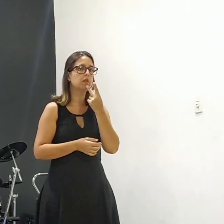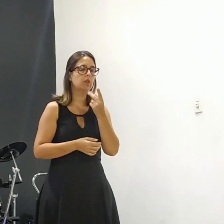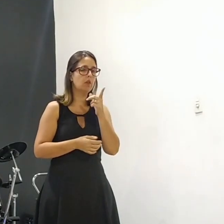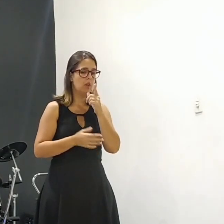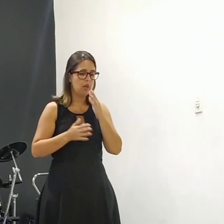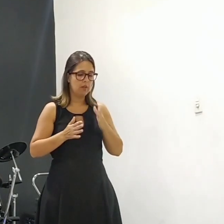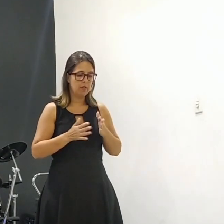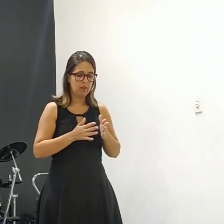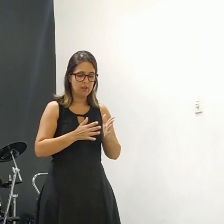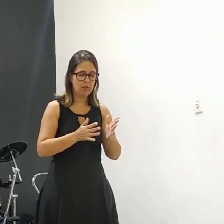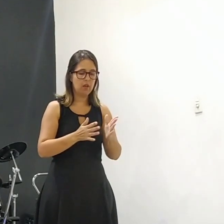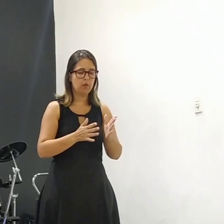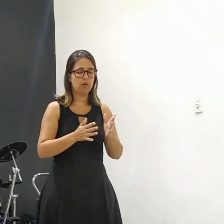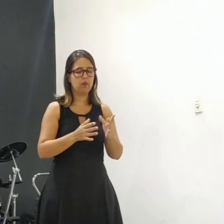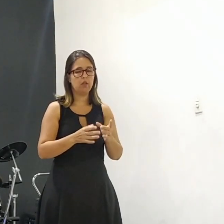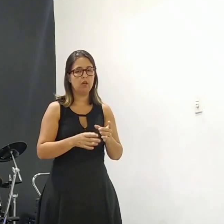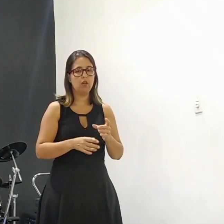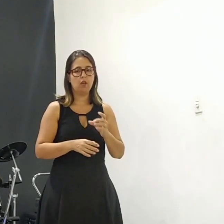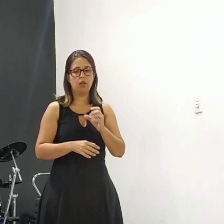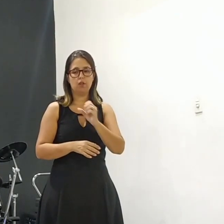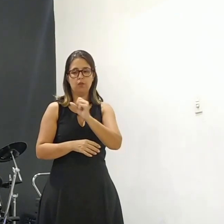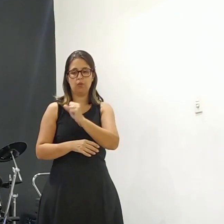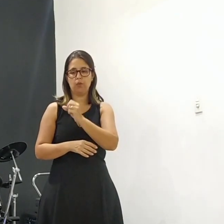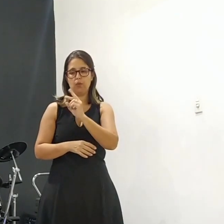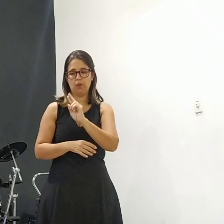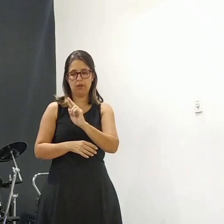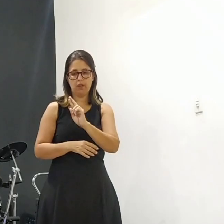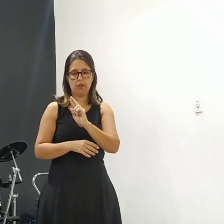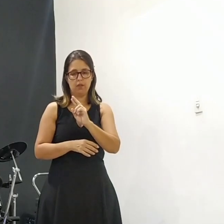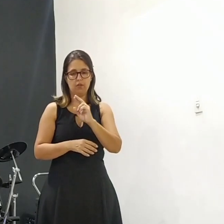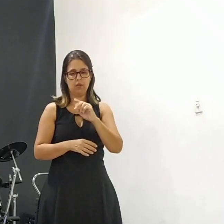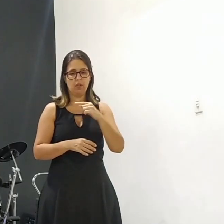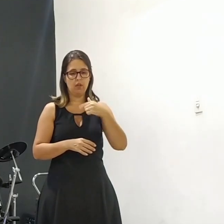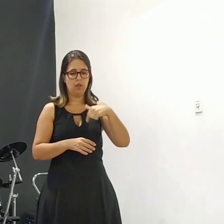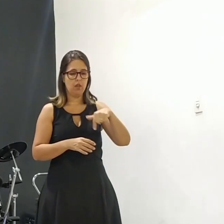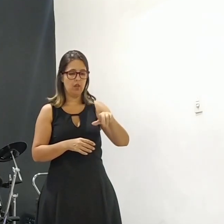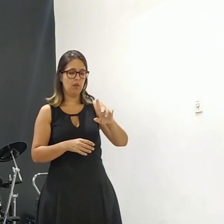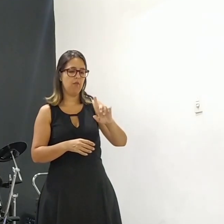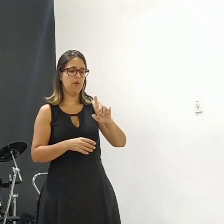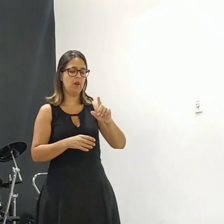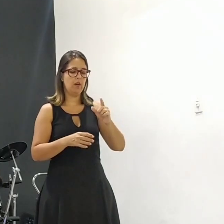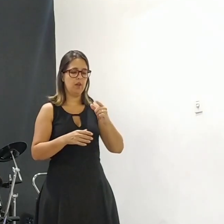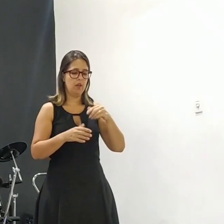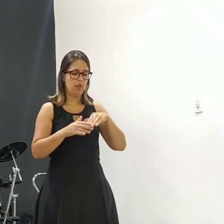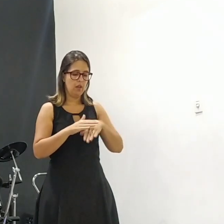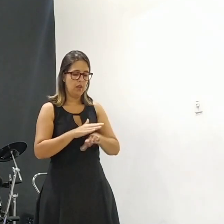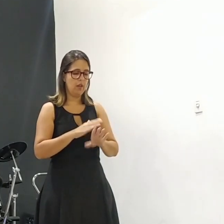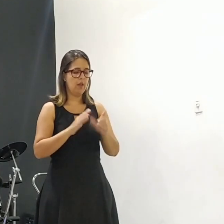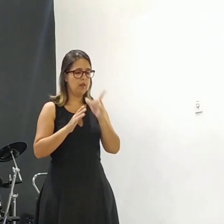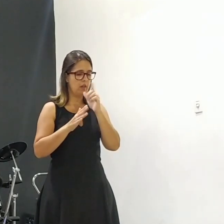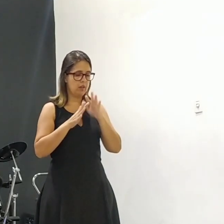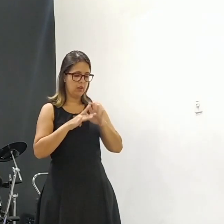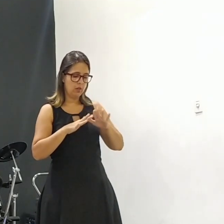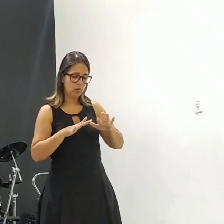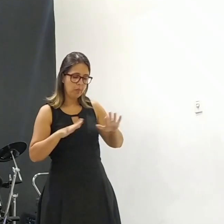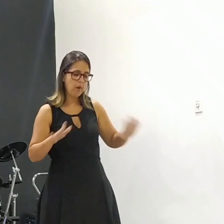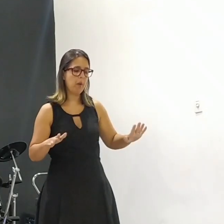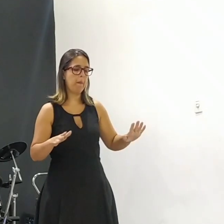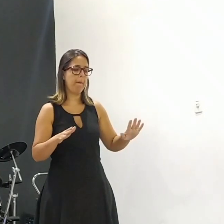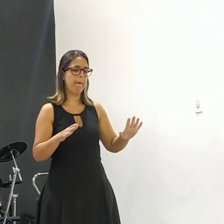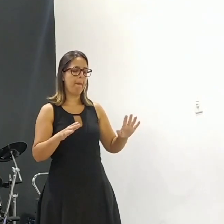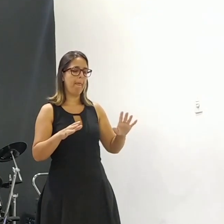águas saem da região oriental e descem a campina e entram no mar, e sendo levadas ao